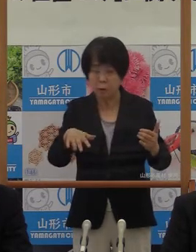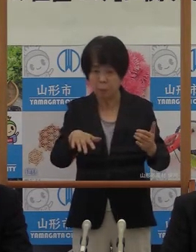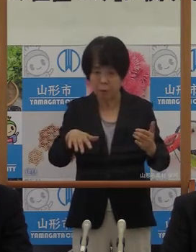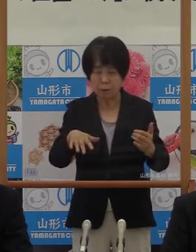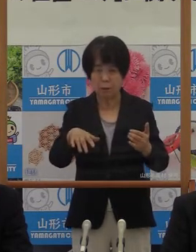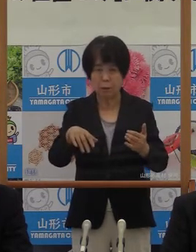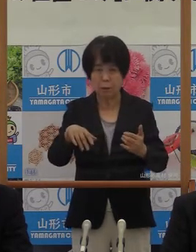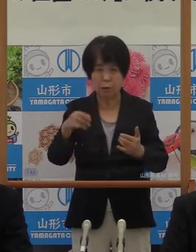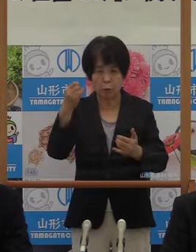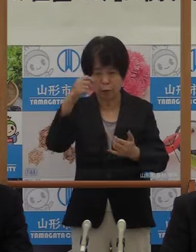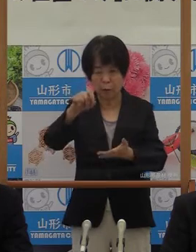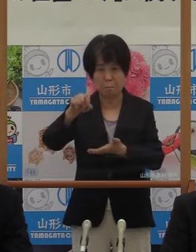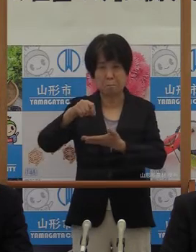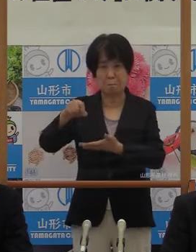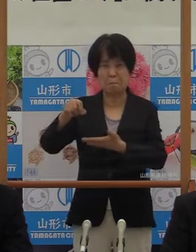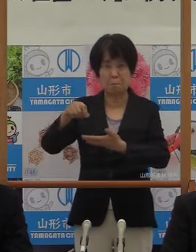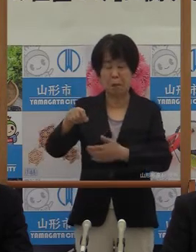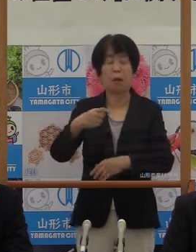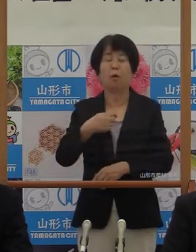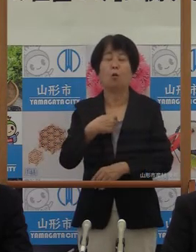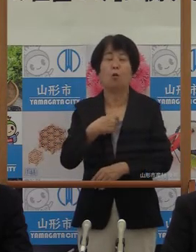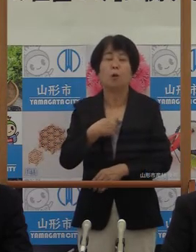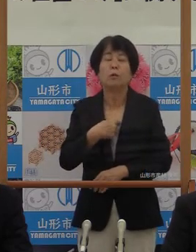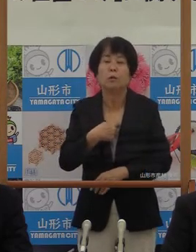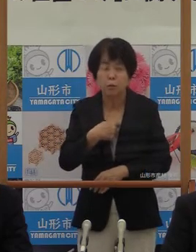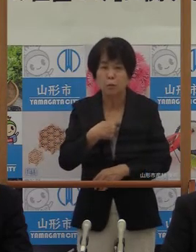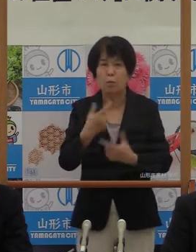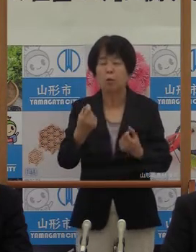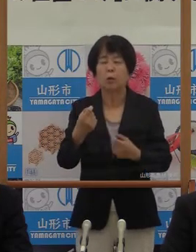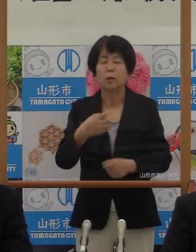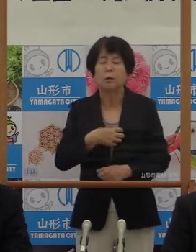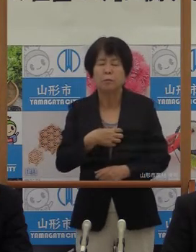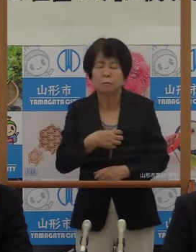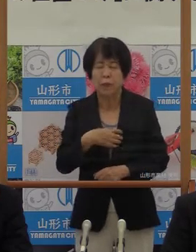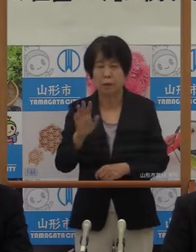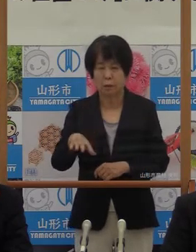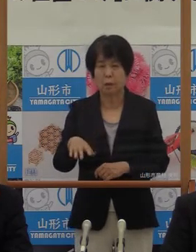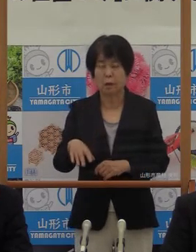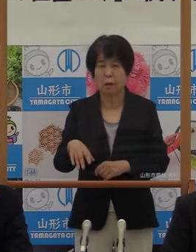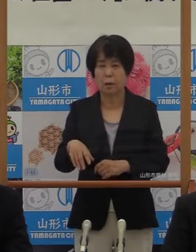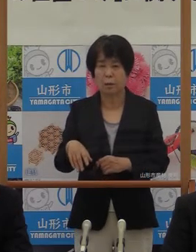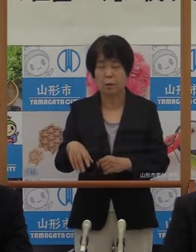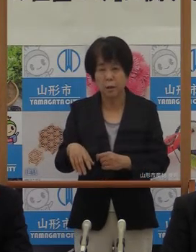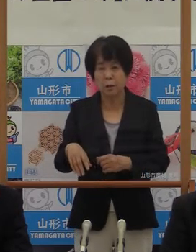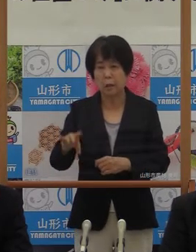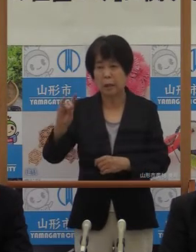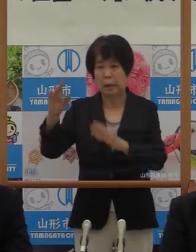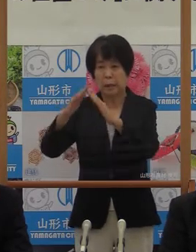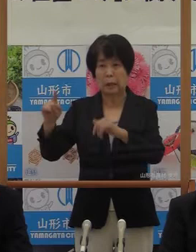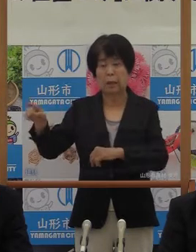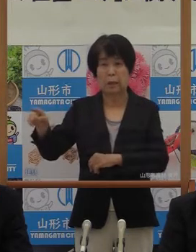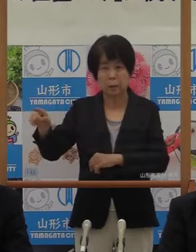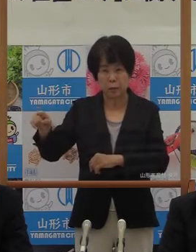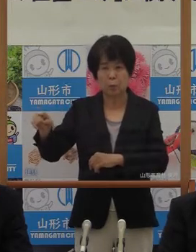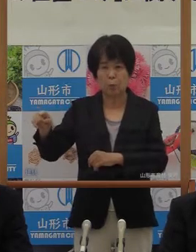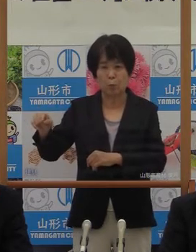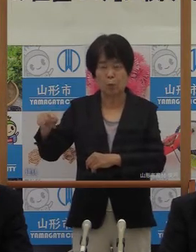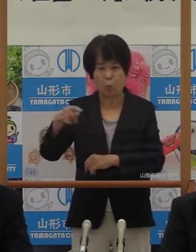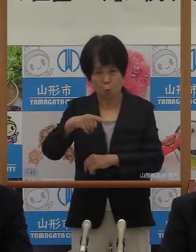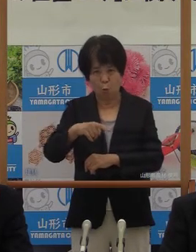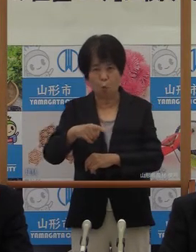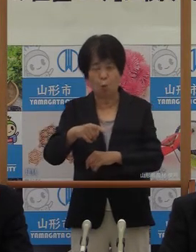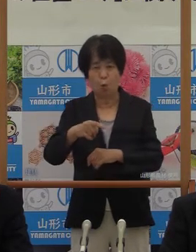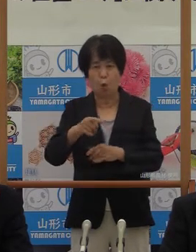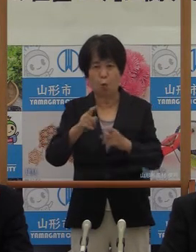まあ、私自身にも大変心配の声がございましたし、また議会でも先ほど申し上げたような指摘が相次いだところであ